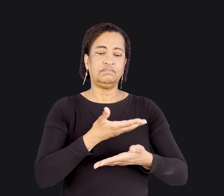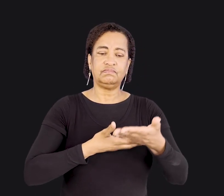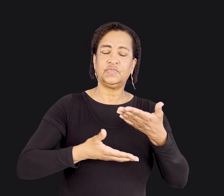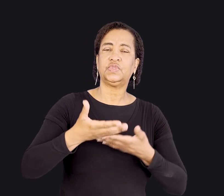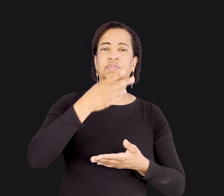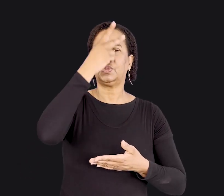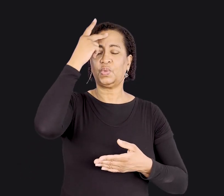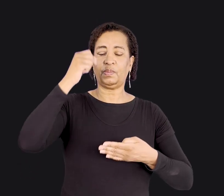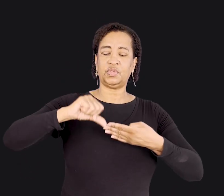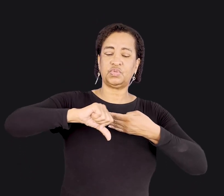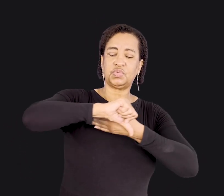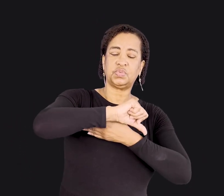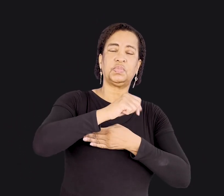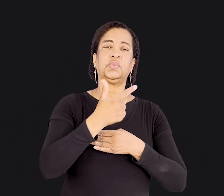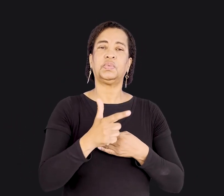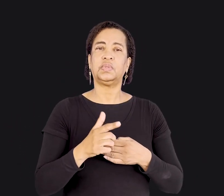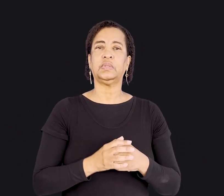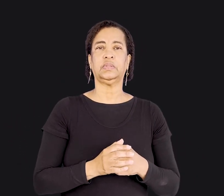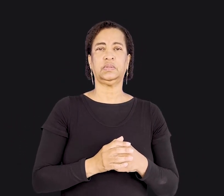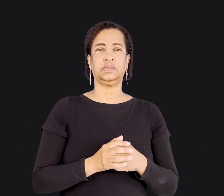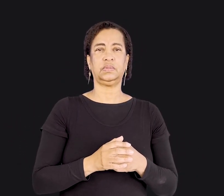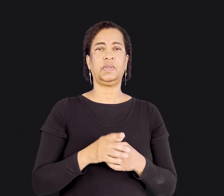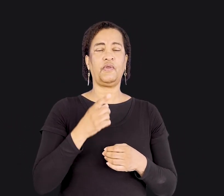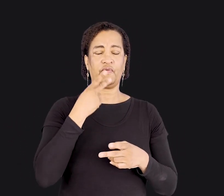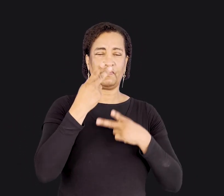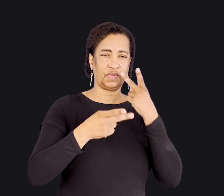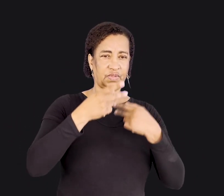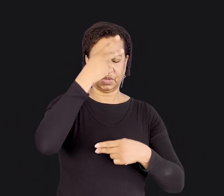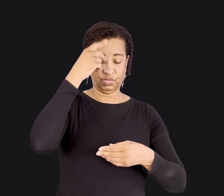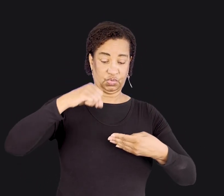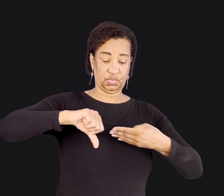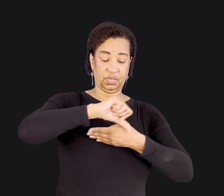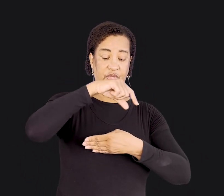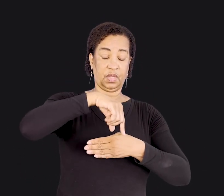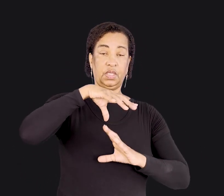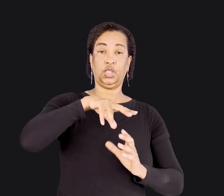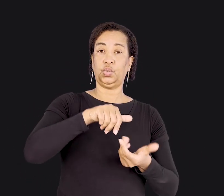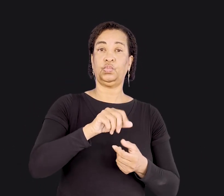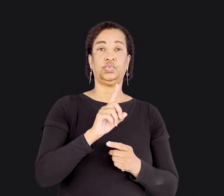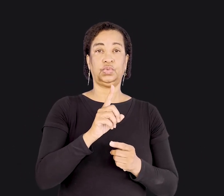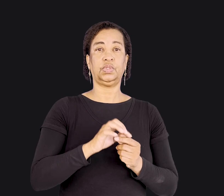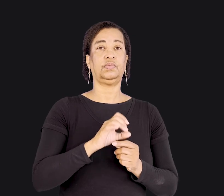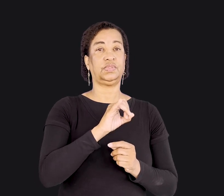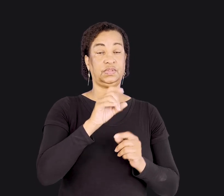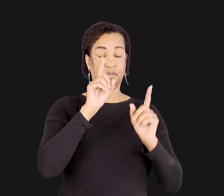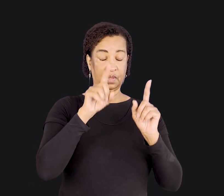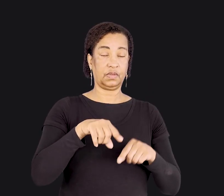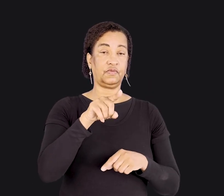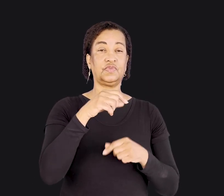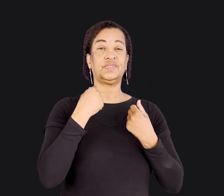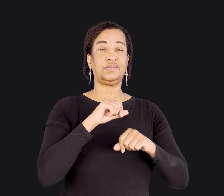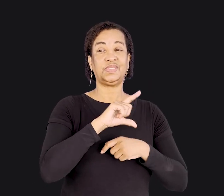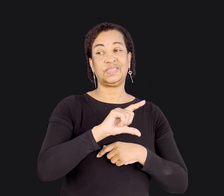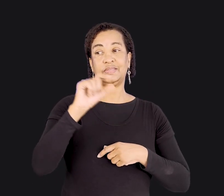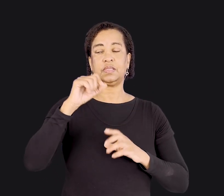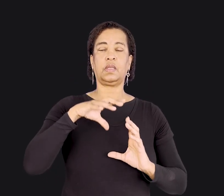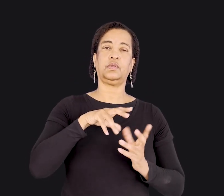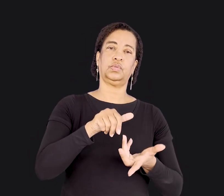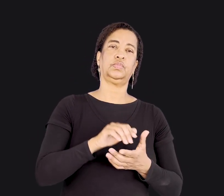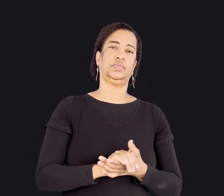pessoas imorais. Com isso não me refiro aos imorais desse mundo. Se assim fosse, vocês precisariam sair deste mundo. O